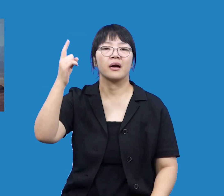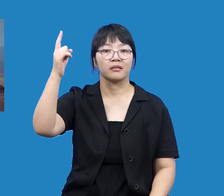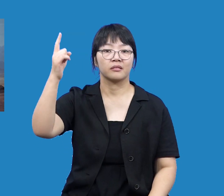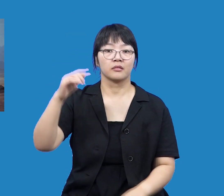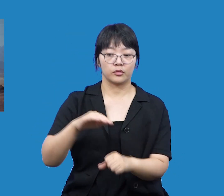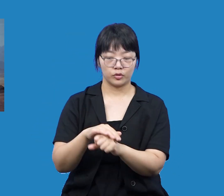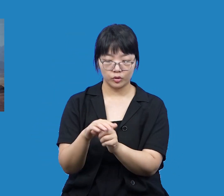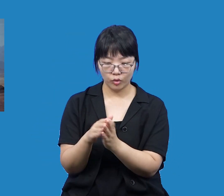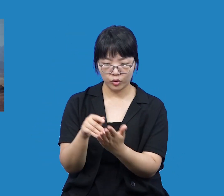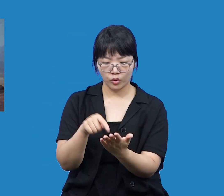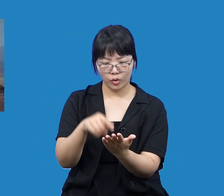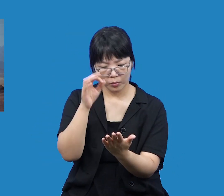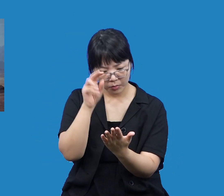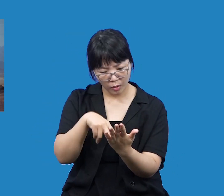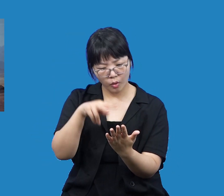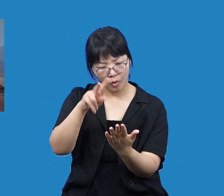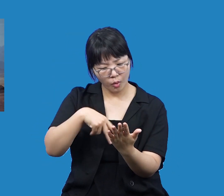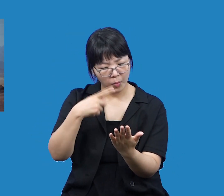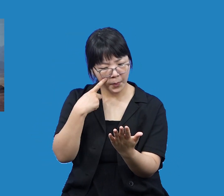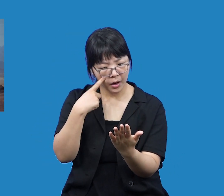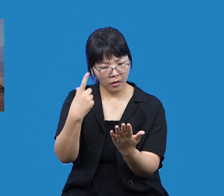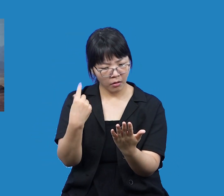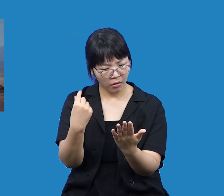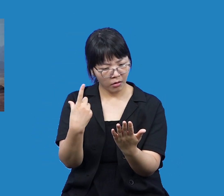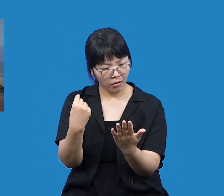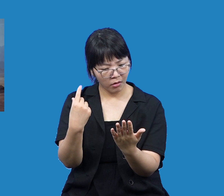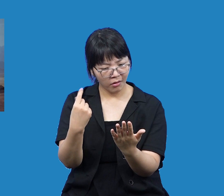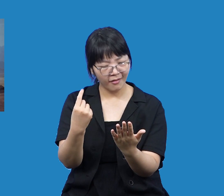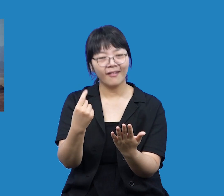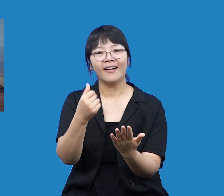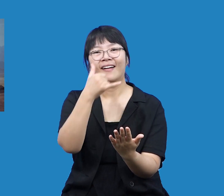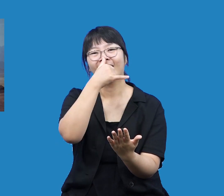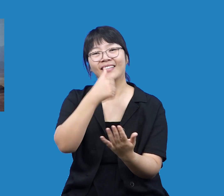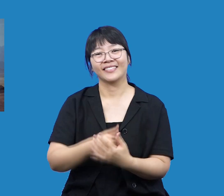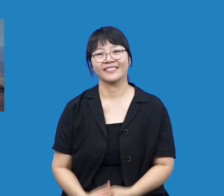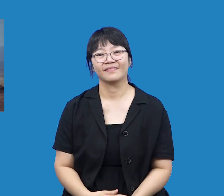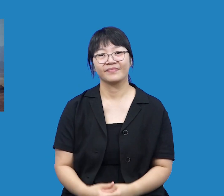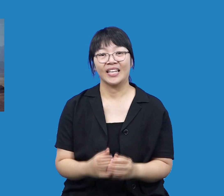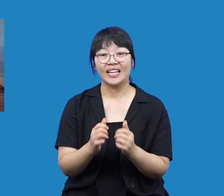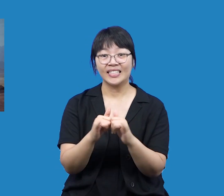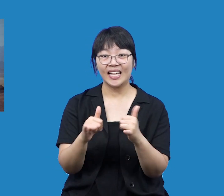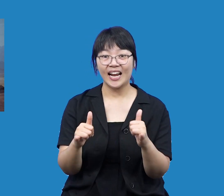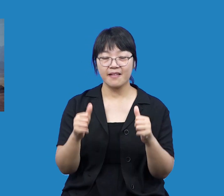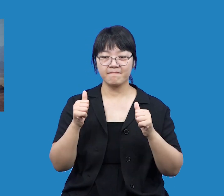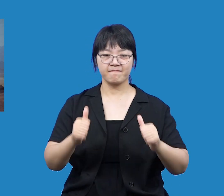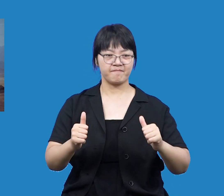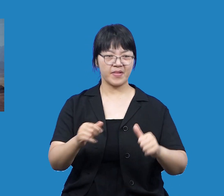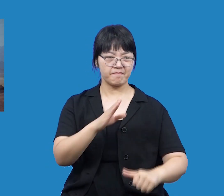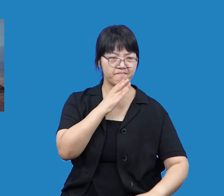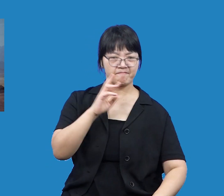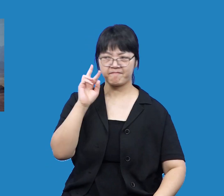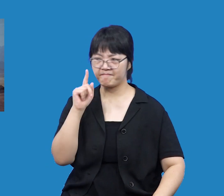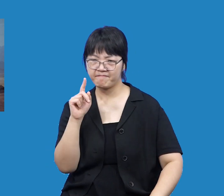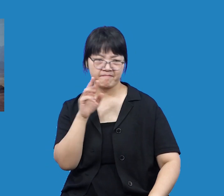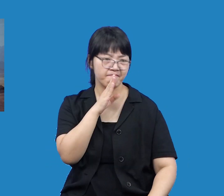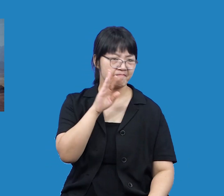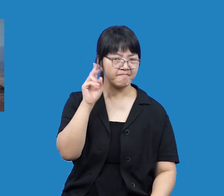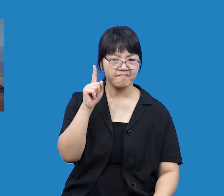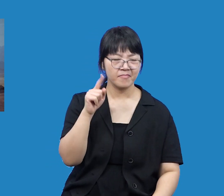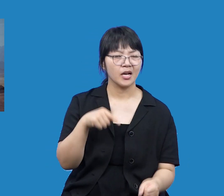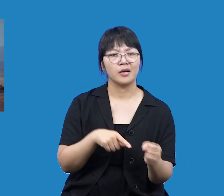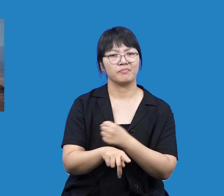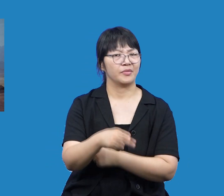일관성 있는 가르침입니다. 자, 사람이 재판관이 될 필요가 없다는 것입니다. 로마서